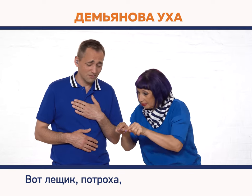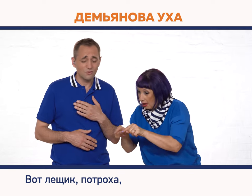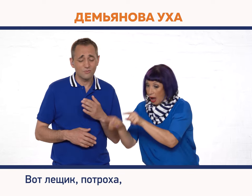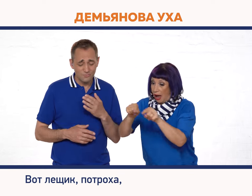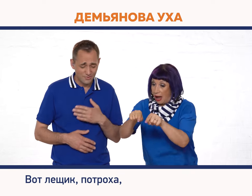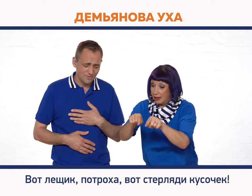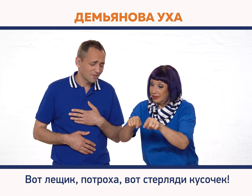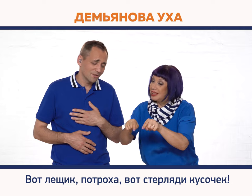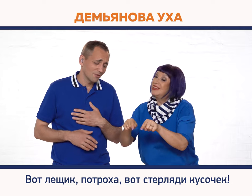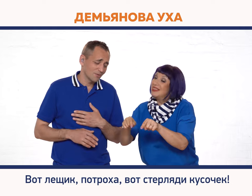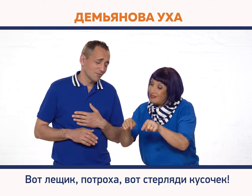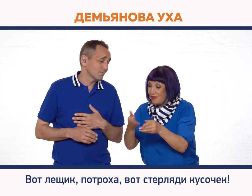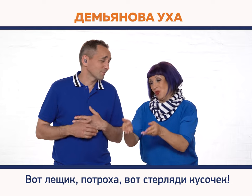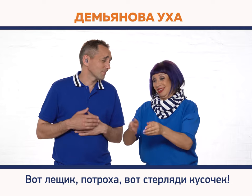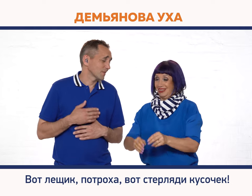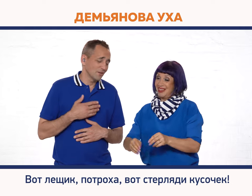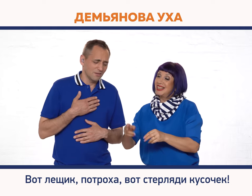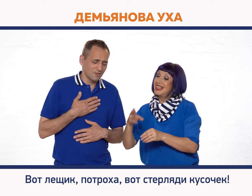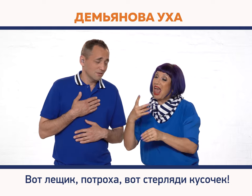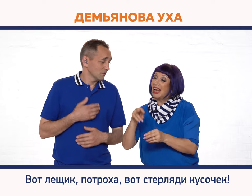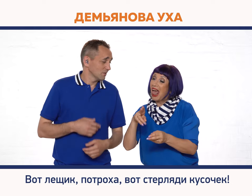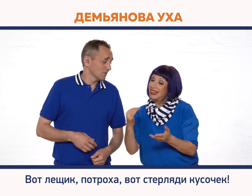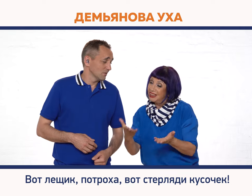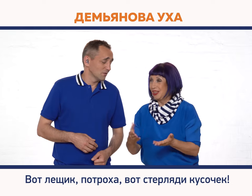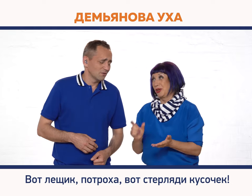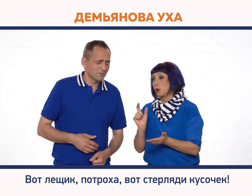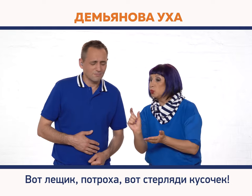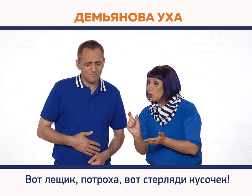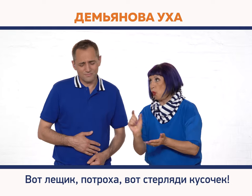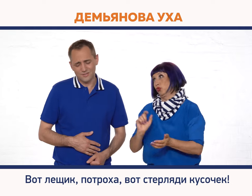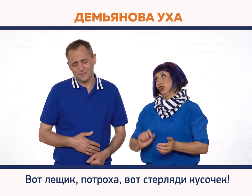потроха, вот стерляди кусочек,